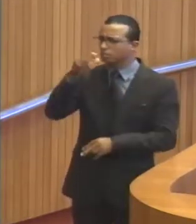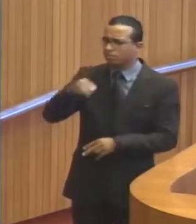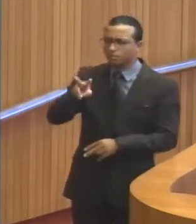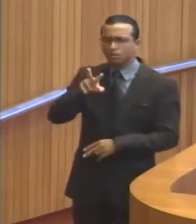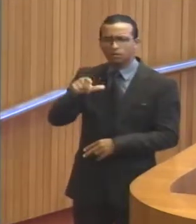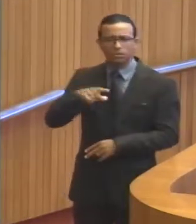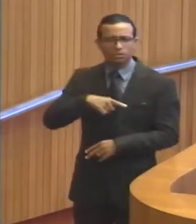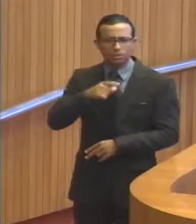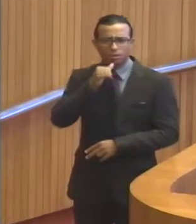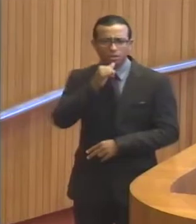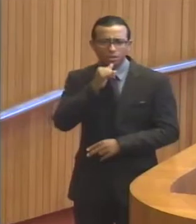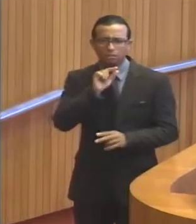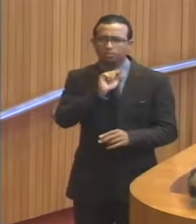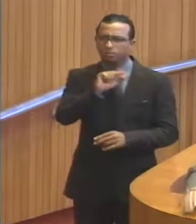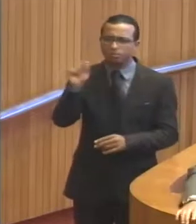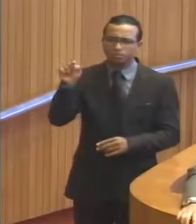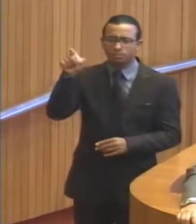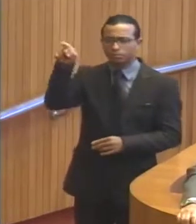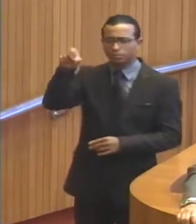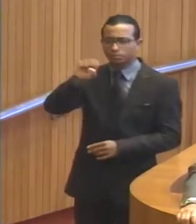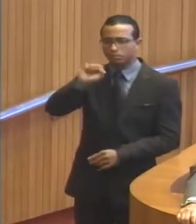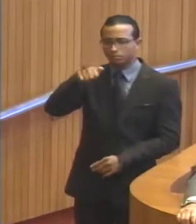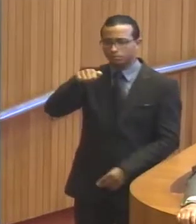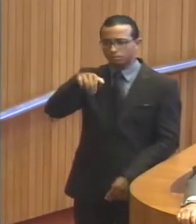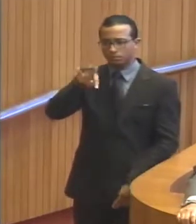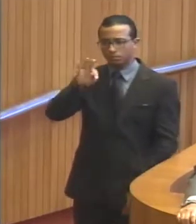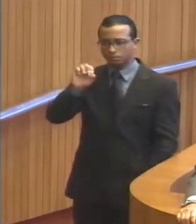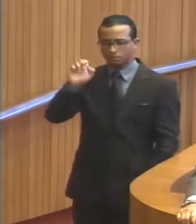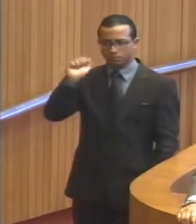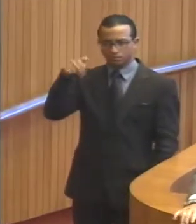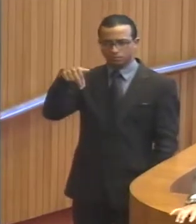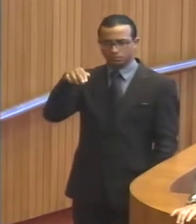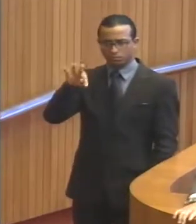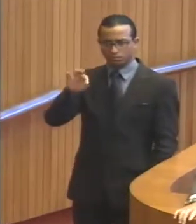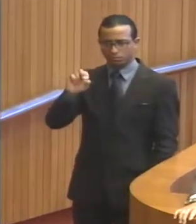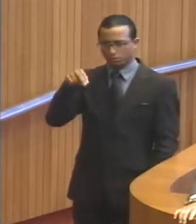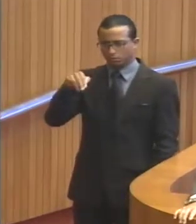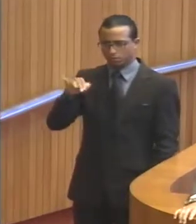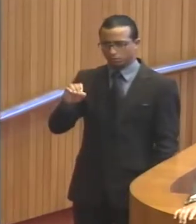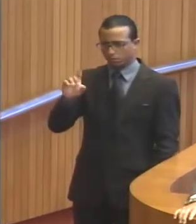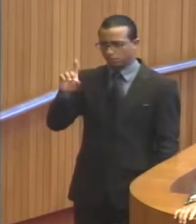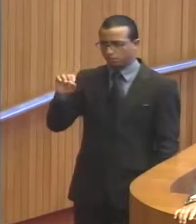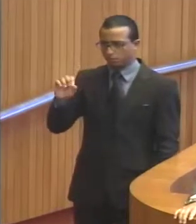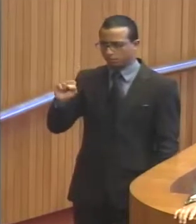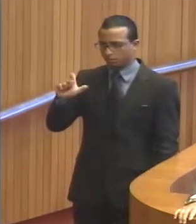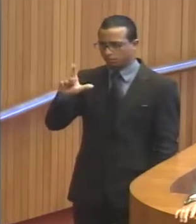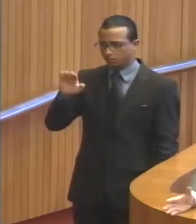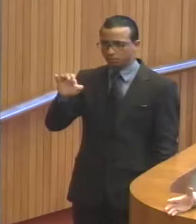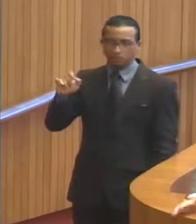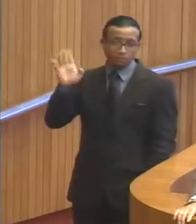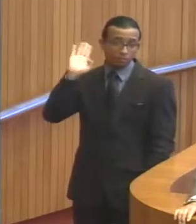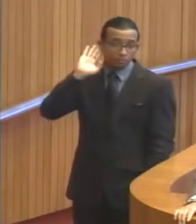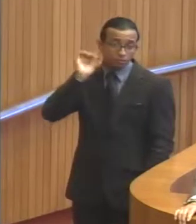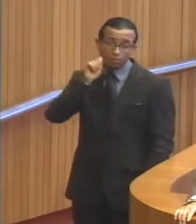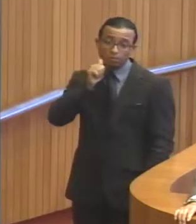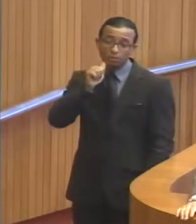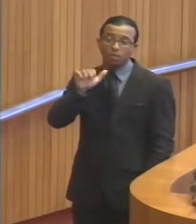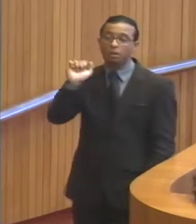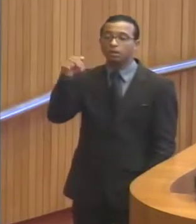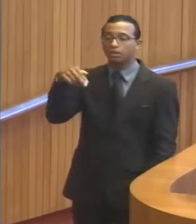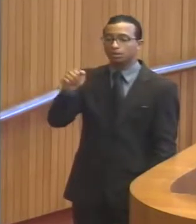ter exemplo ali, em Santo Antônio dos Lopes. Tem uma candidata lá que eu vejo falar, que chama Ana do